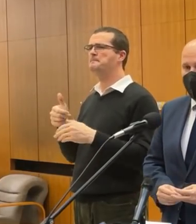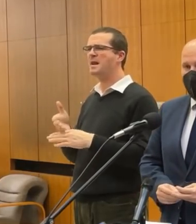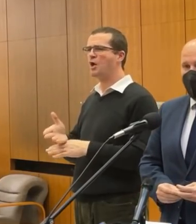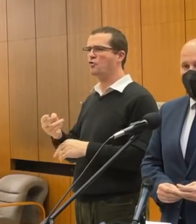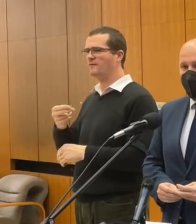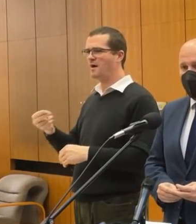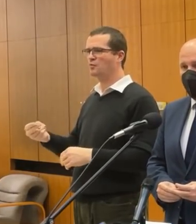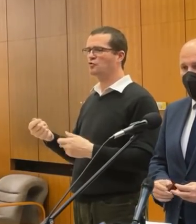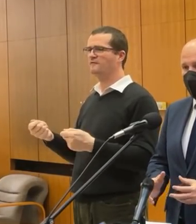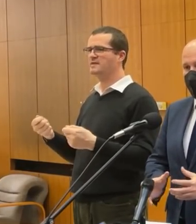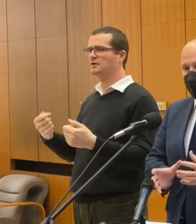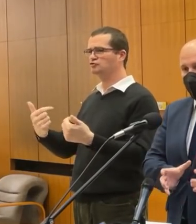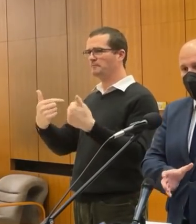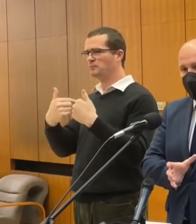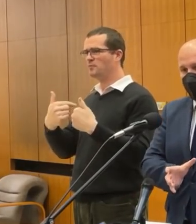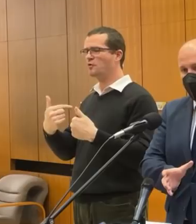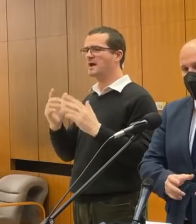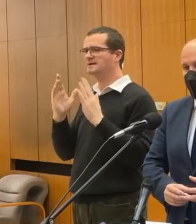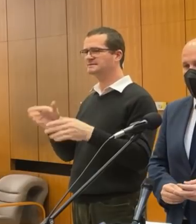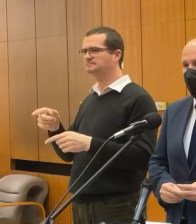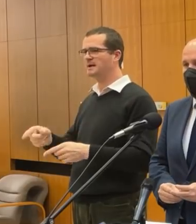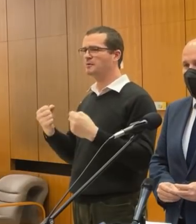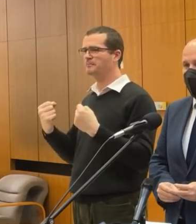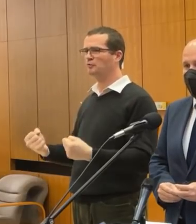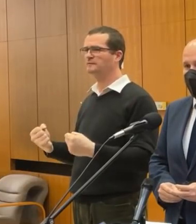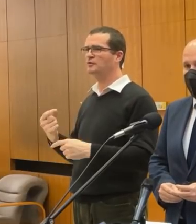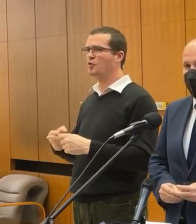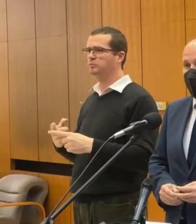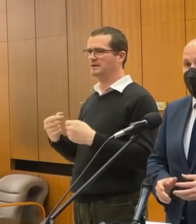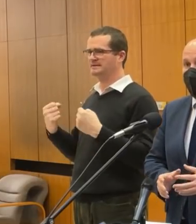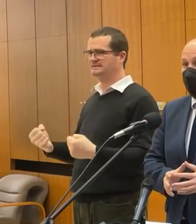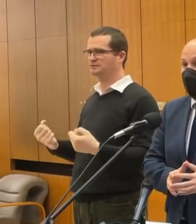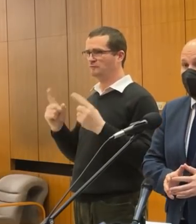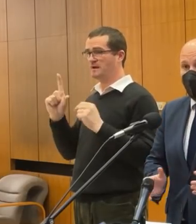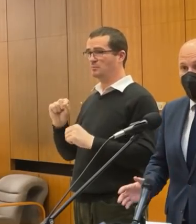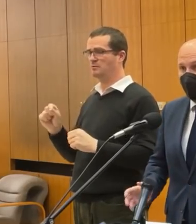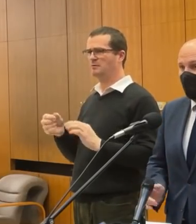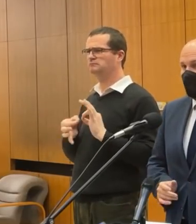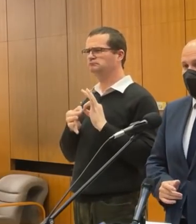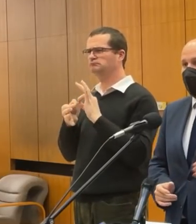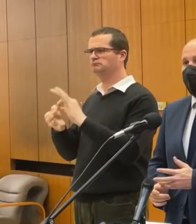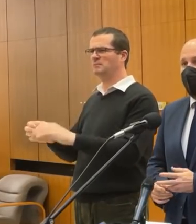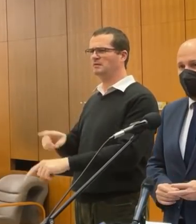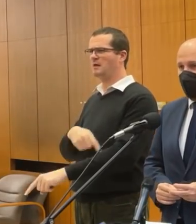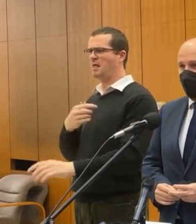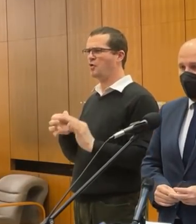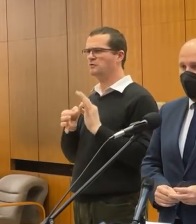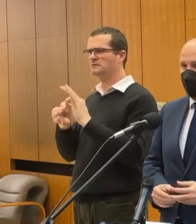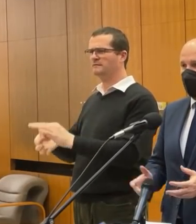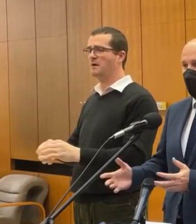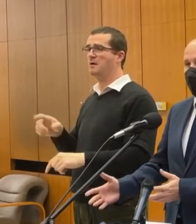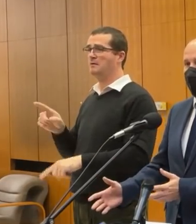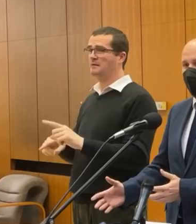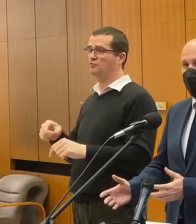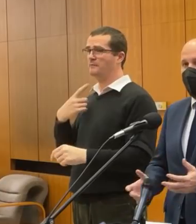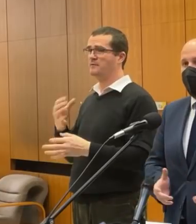eur finančnú pomoc smerom k posilňovaniu ozbrojených síl Slovenskej republiky. A to trvá dlhodobo za všetkých vlád, ktoré tu boli.